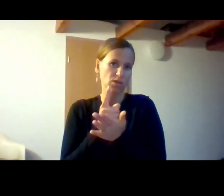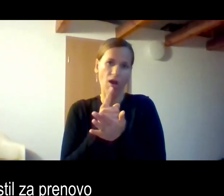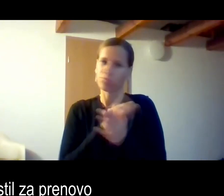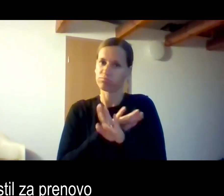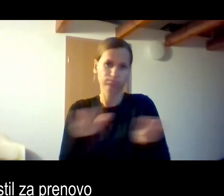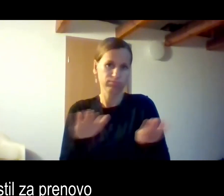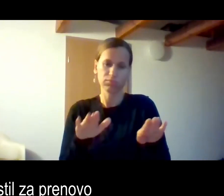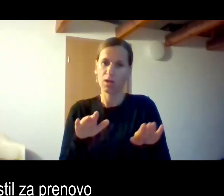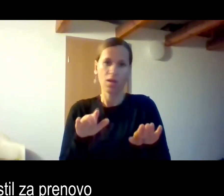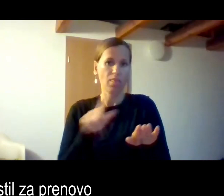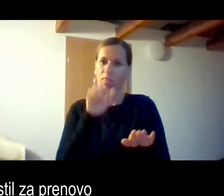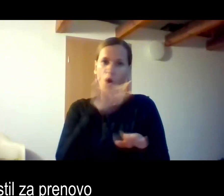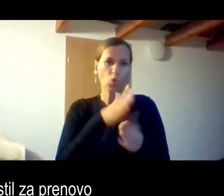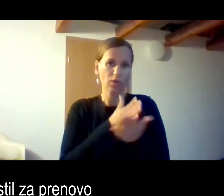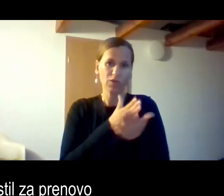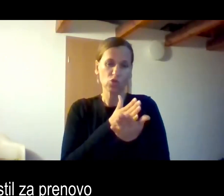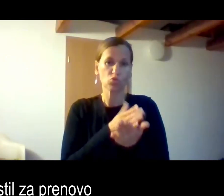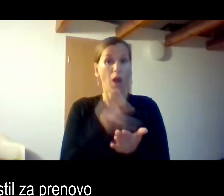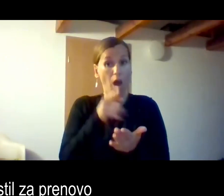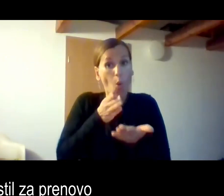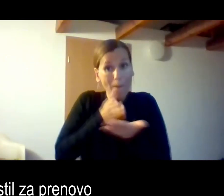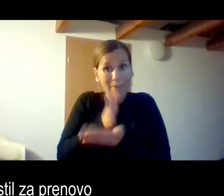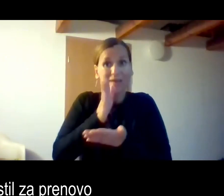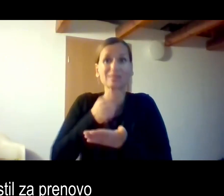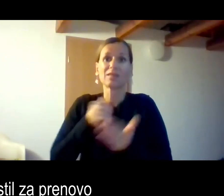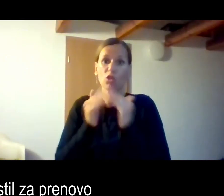tem času sem, doma izkoristil za,